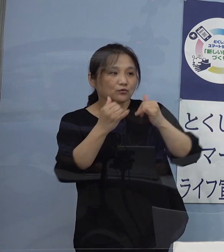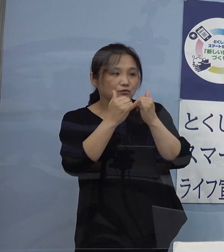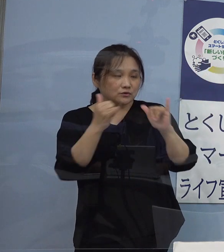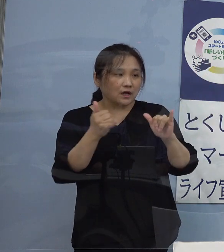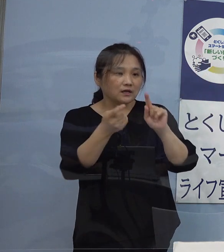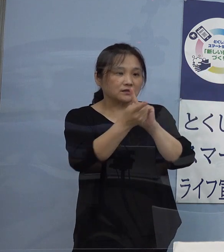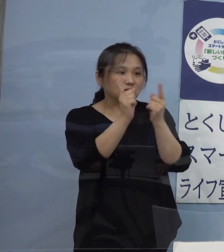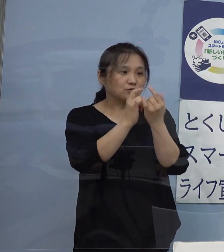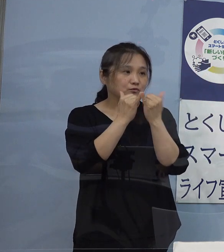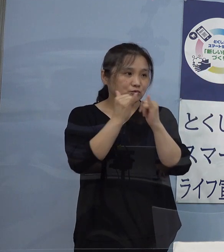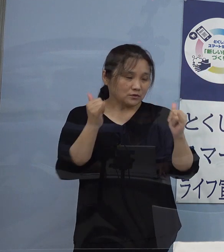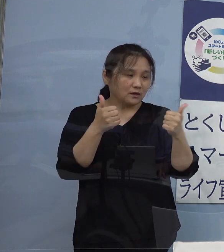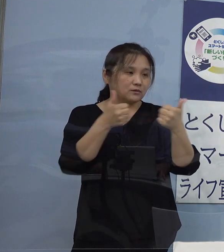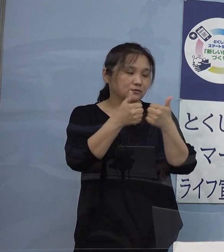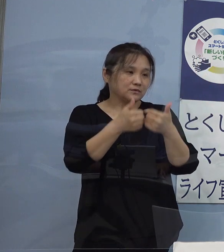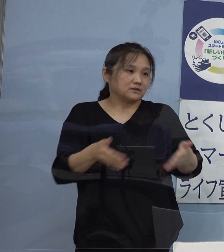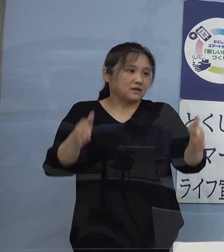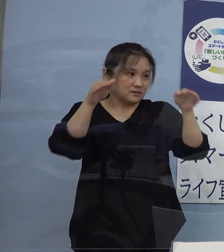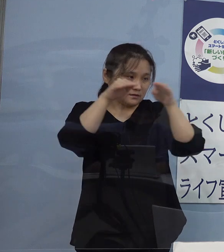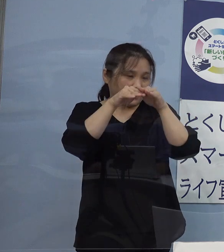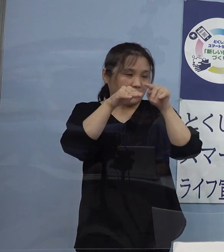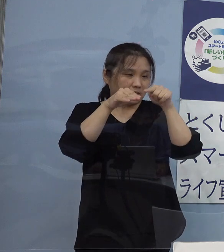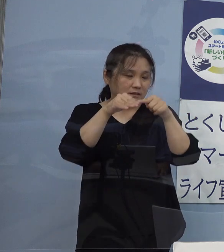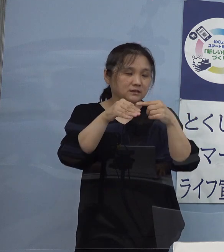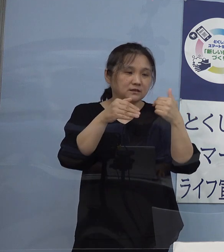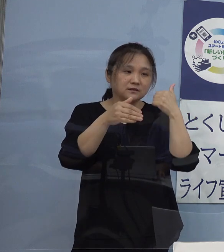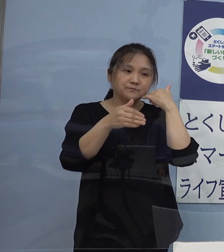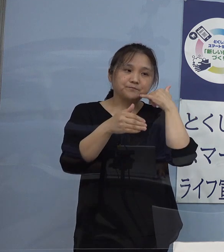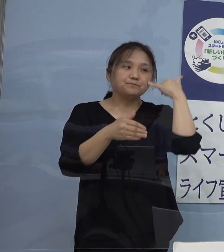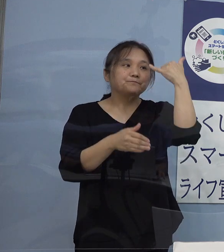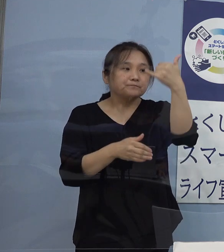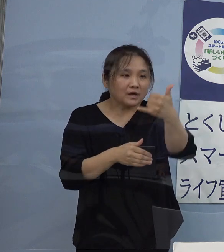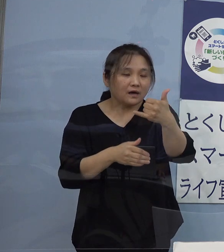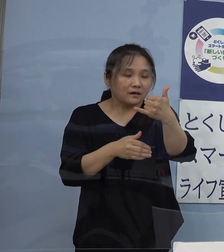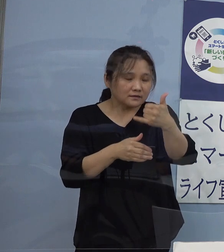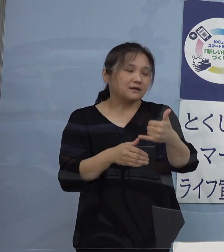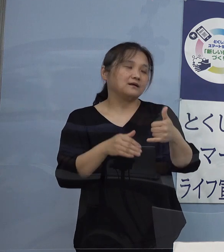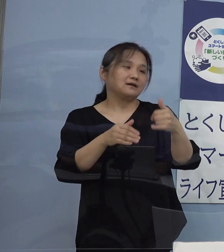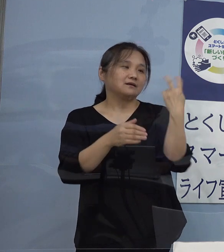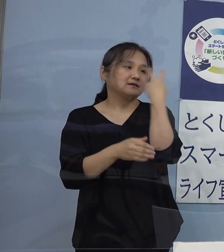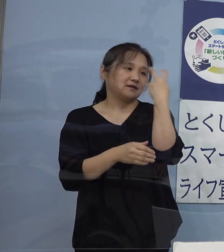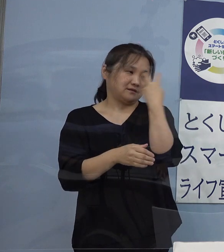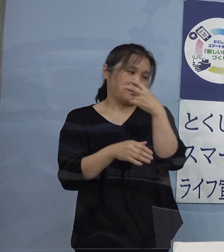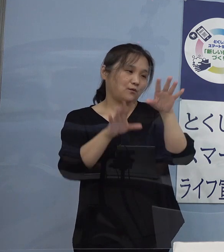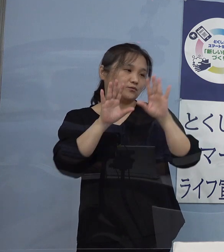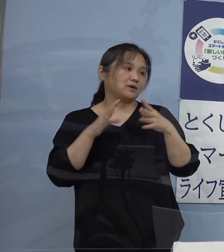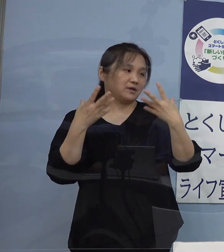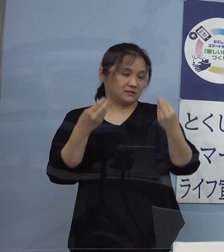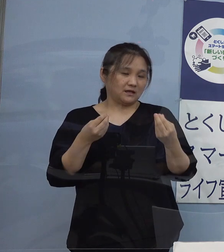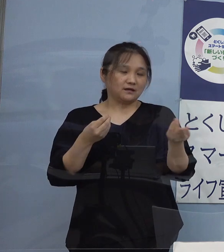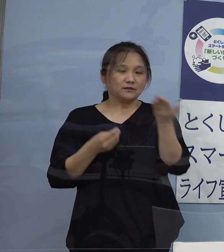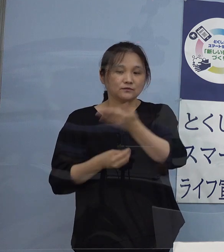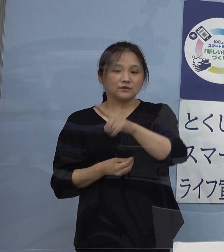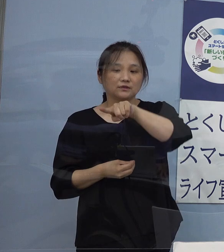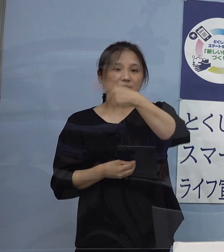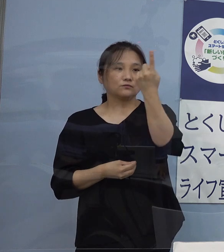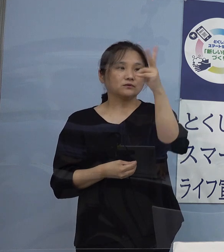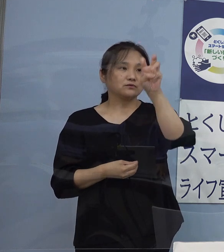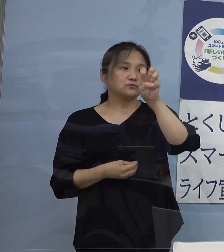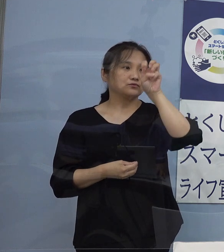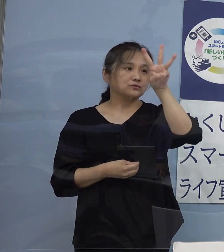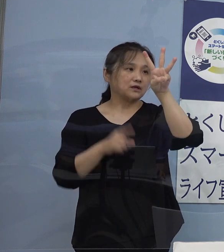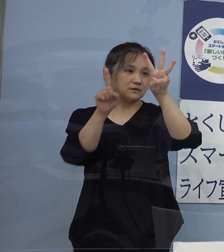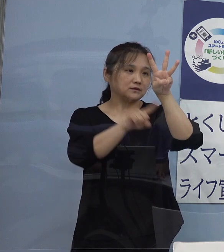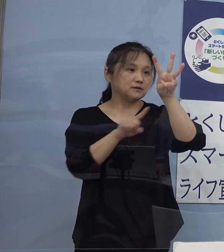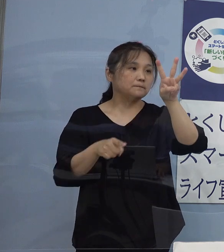ご相談をいただいて受ける、こうした経緯となりました。それから次に133例目の方につい